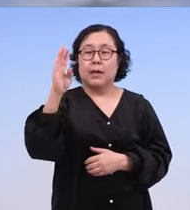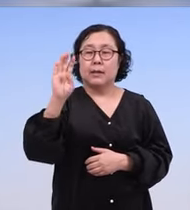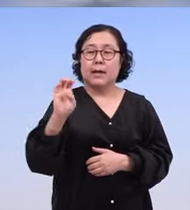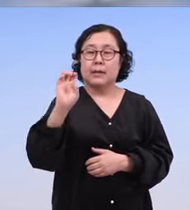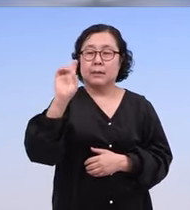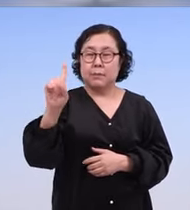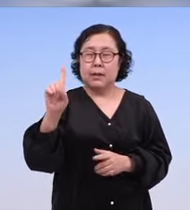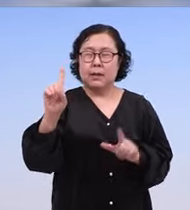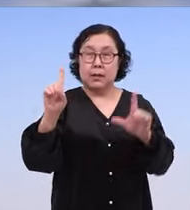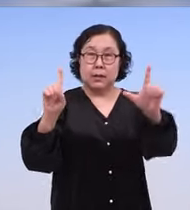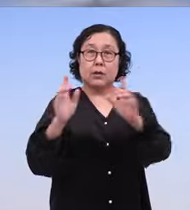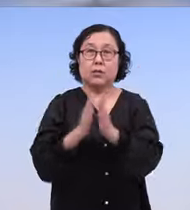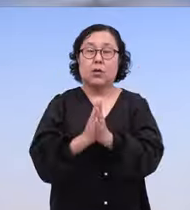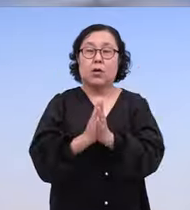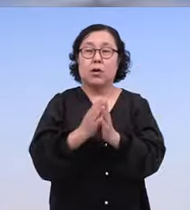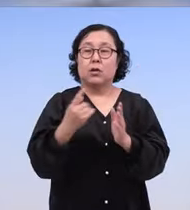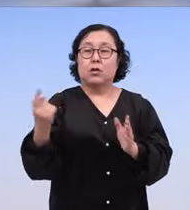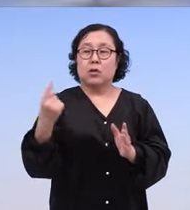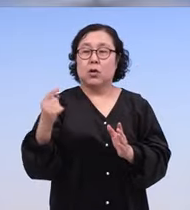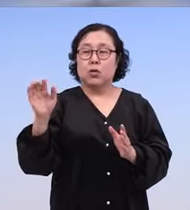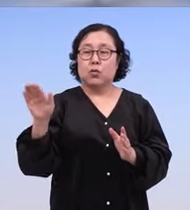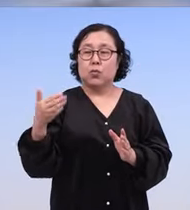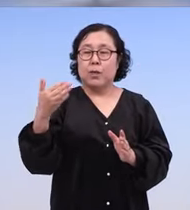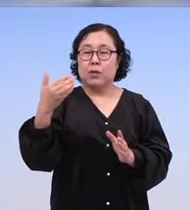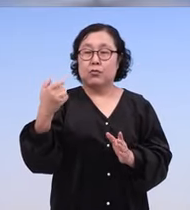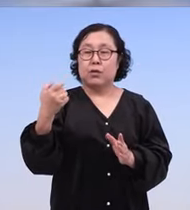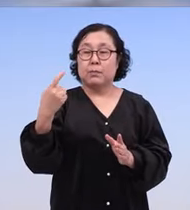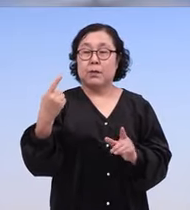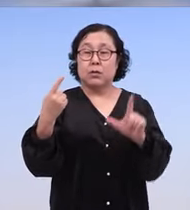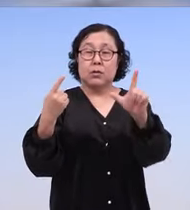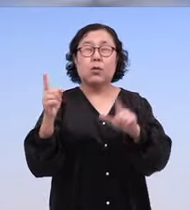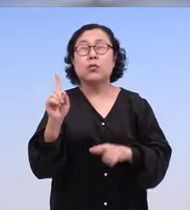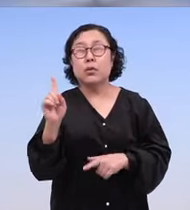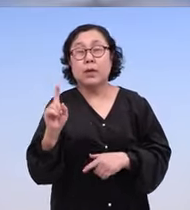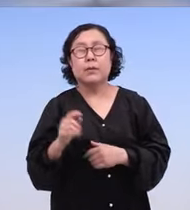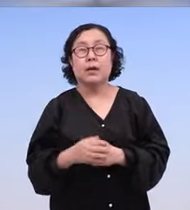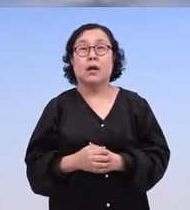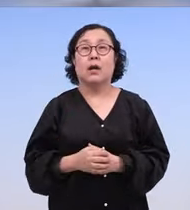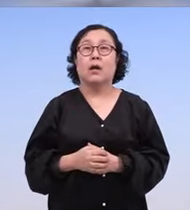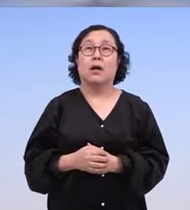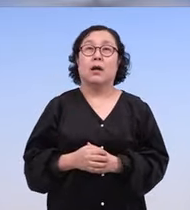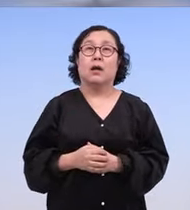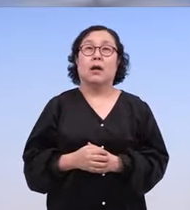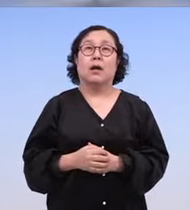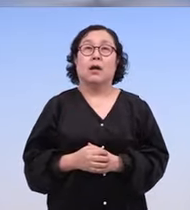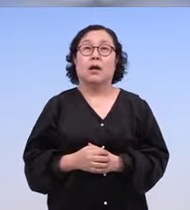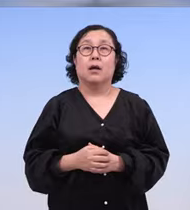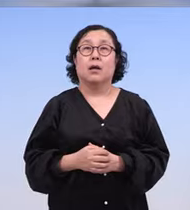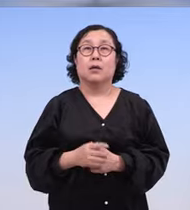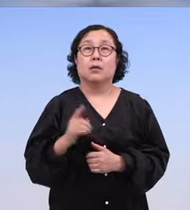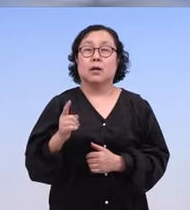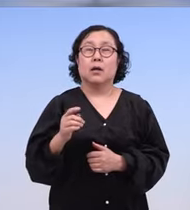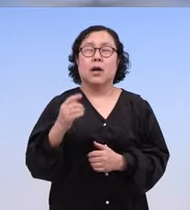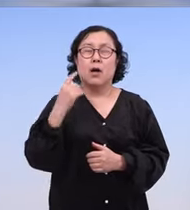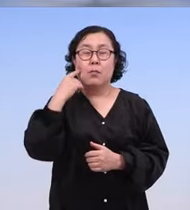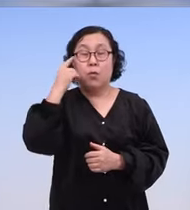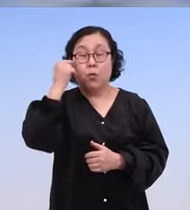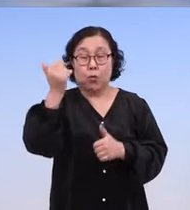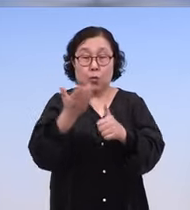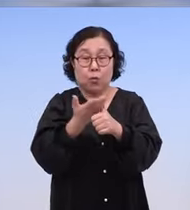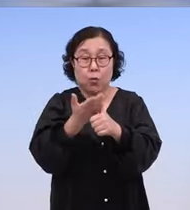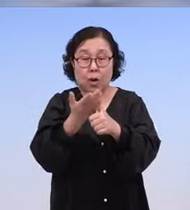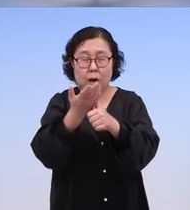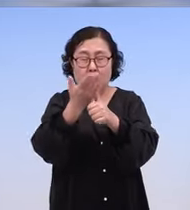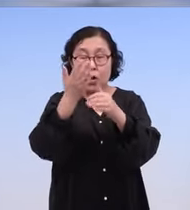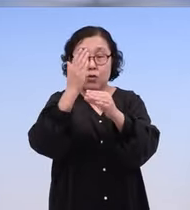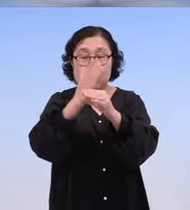1941년생이 아니고 1961년생을 어떡하겠습니까? 목회를 하는데 그걸 누가 만들어 버렸는데 그럼 어떻게